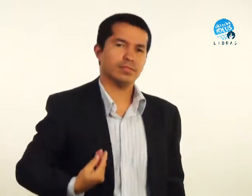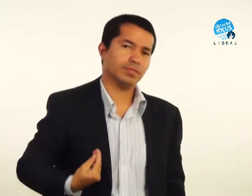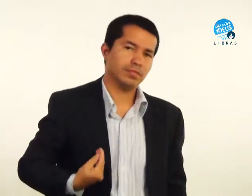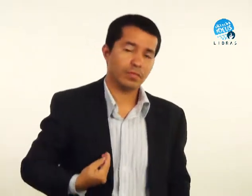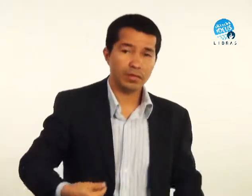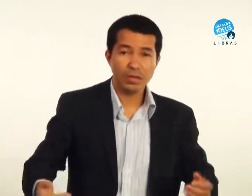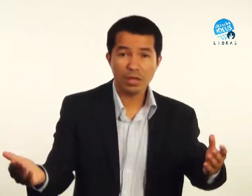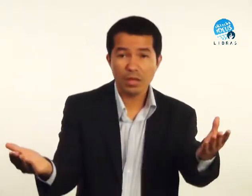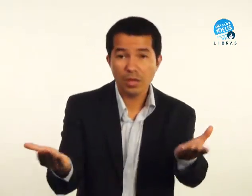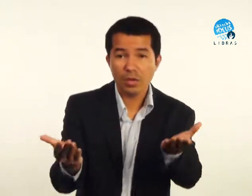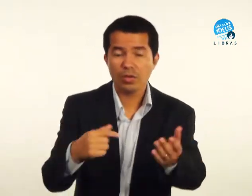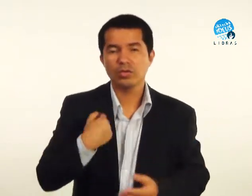sobre nós.